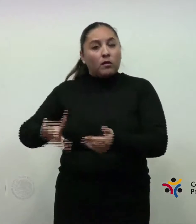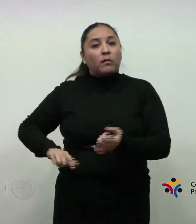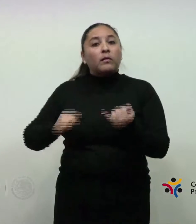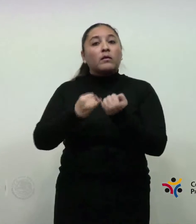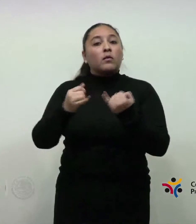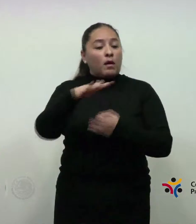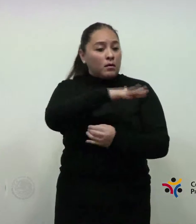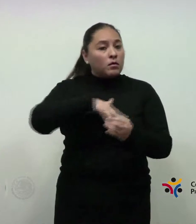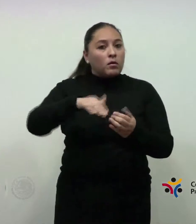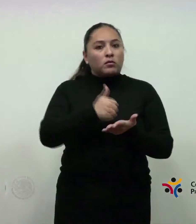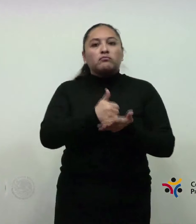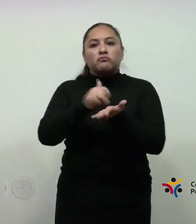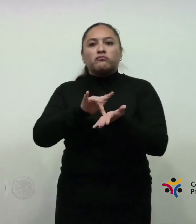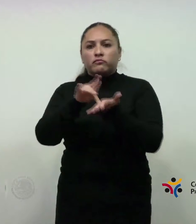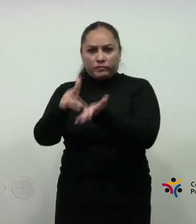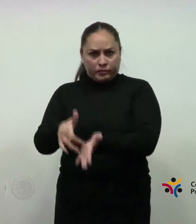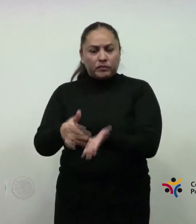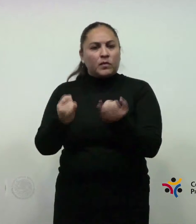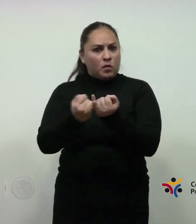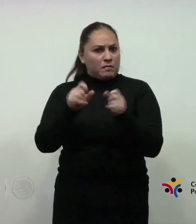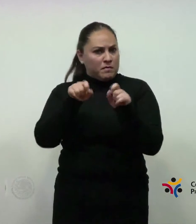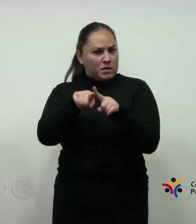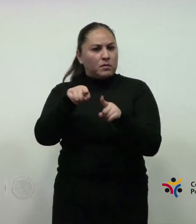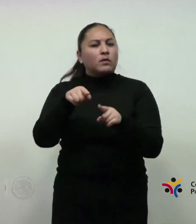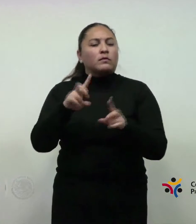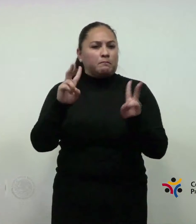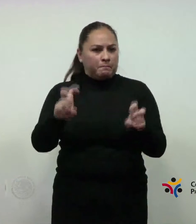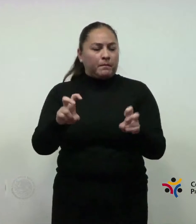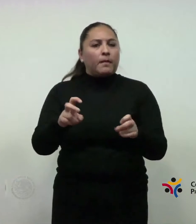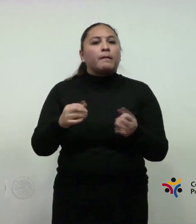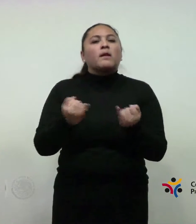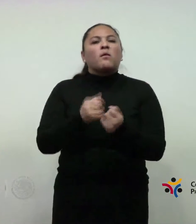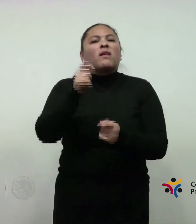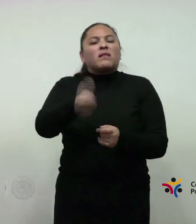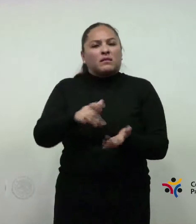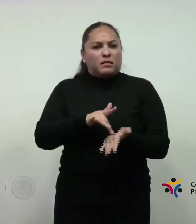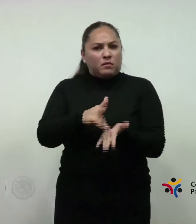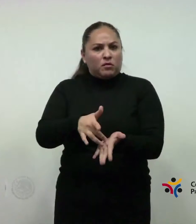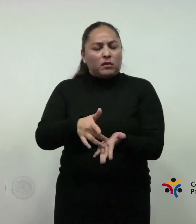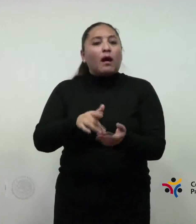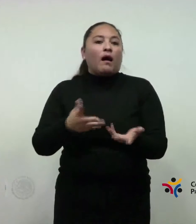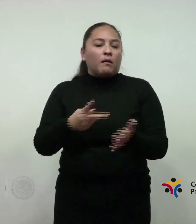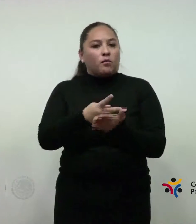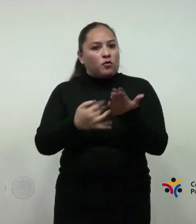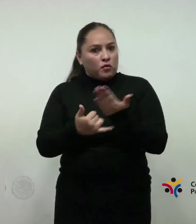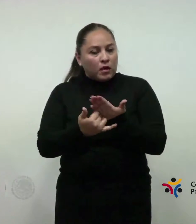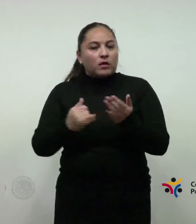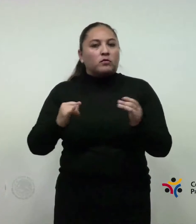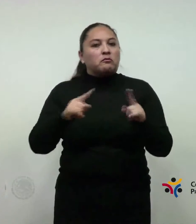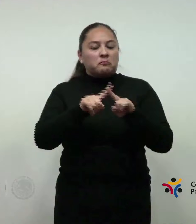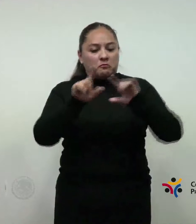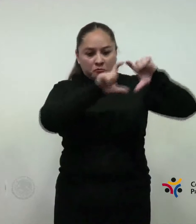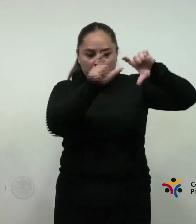sociedad involucrada en esta materia a quienes apoyan a proyectos de las instancias de mujeres en las entidades